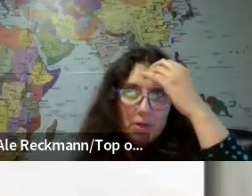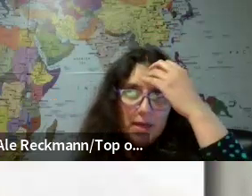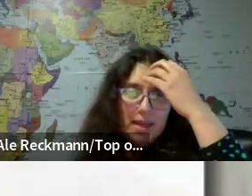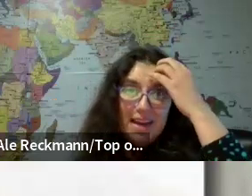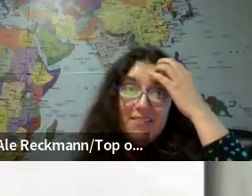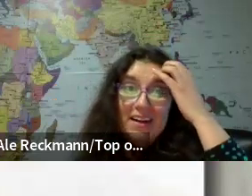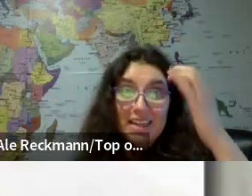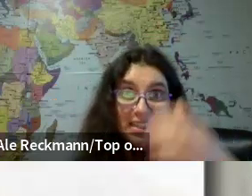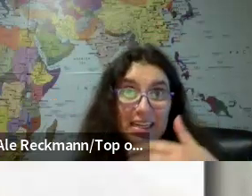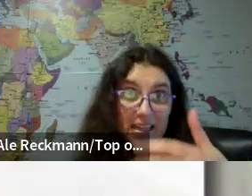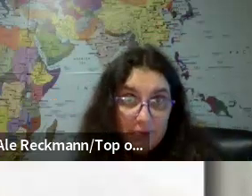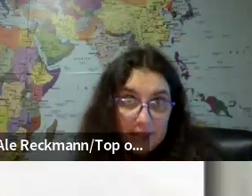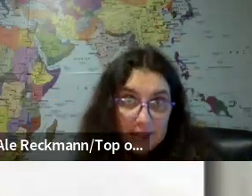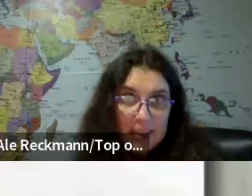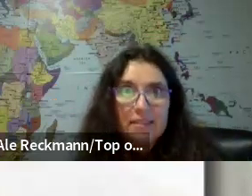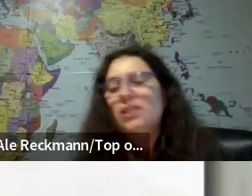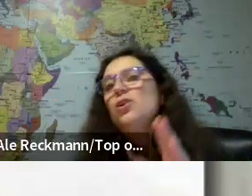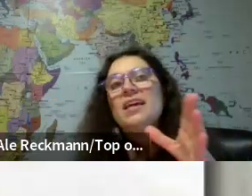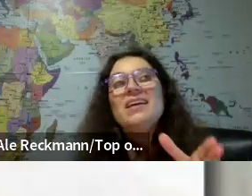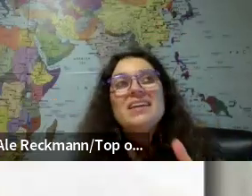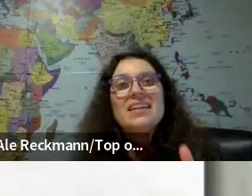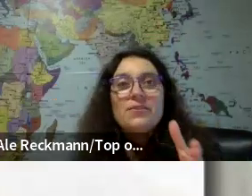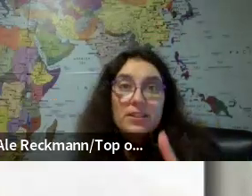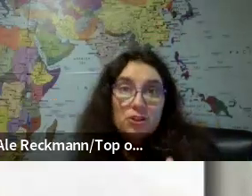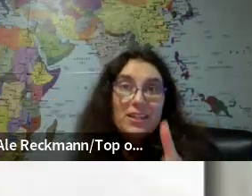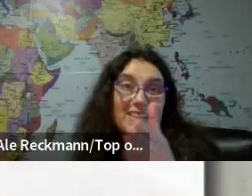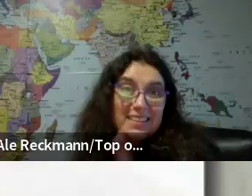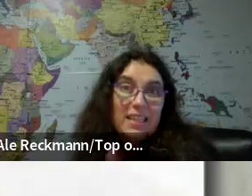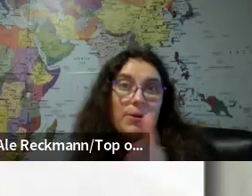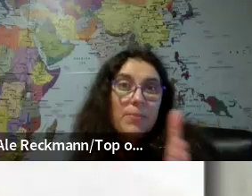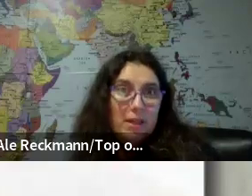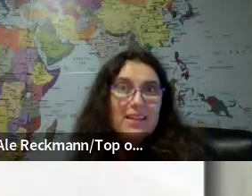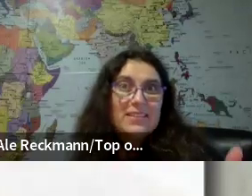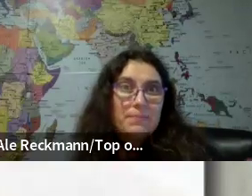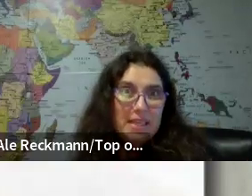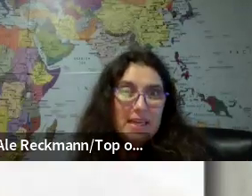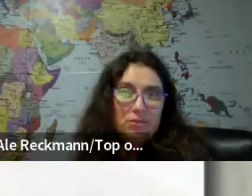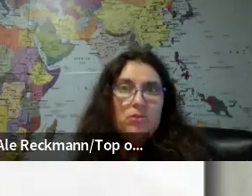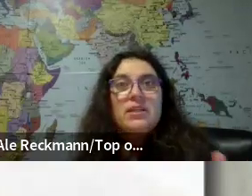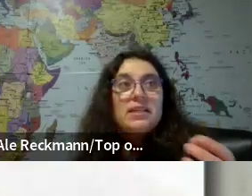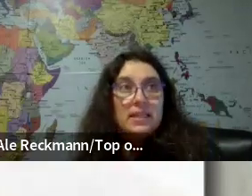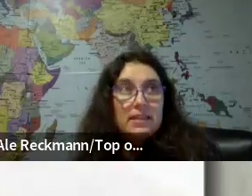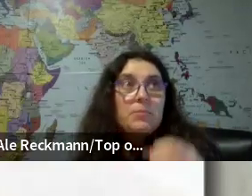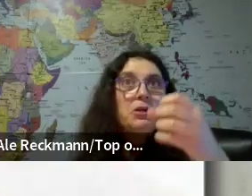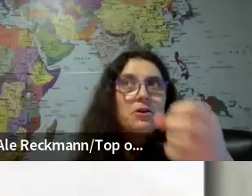pensemos en las barreras que tiene que enfrentar, sino que qué factor necesita para poder desempeñar esto. En